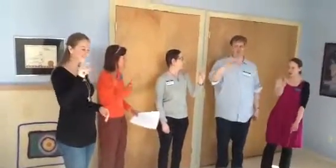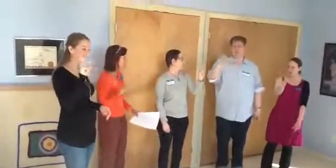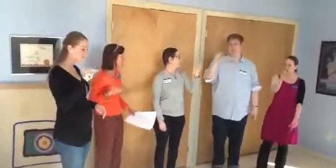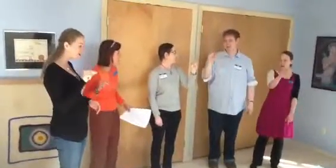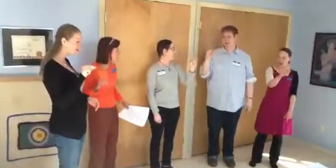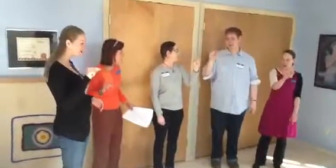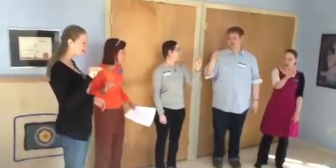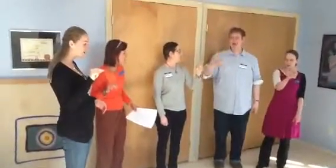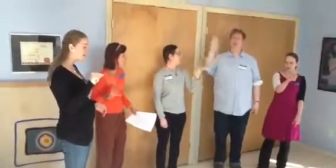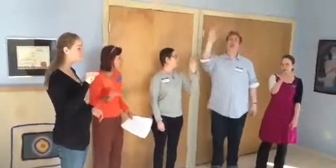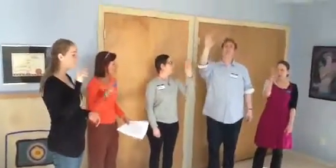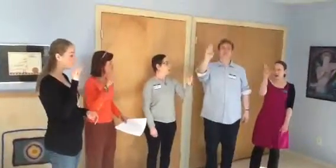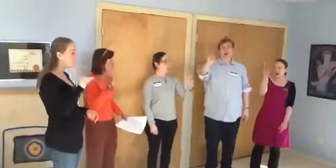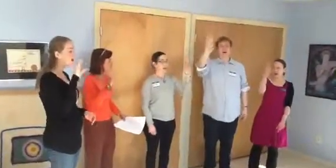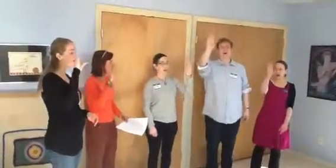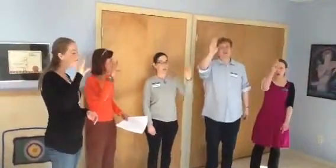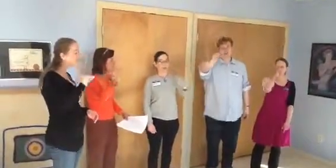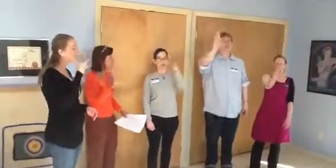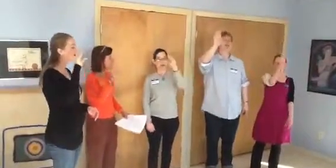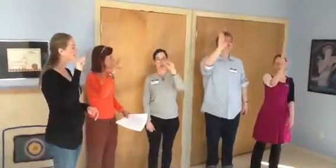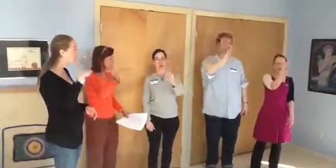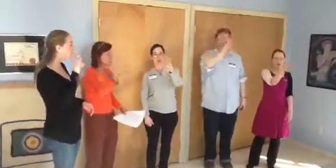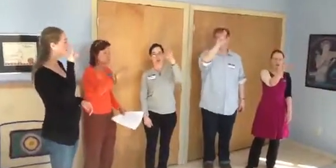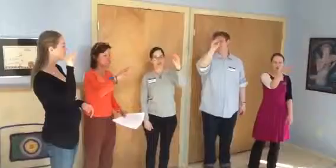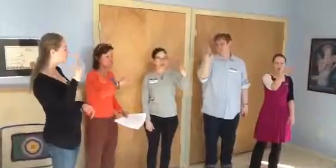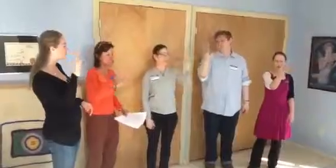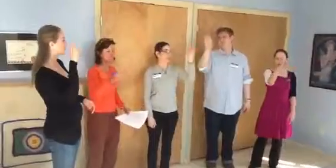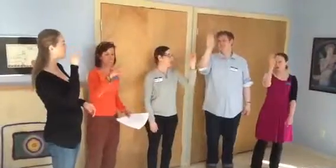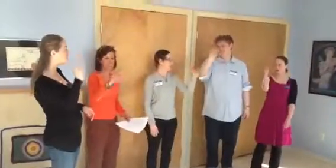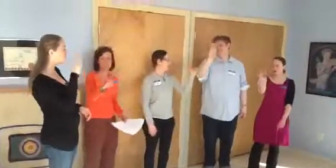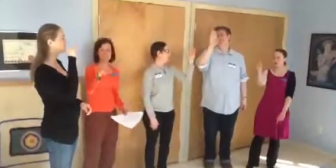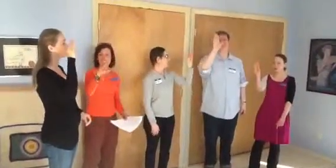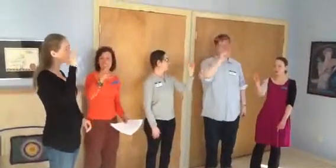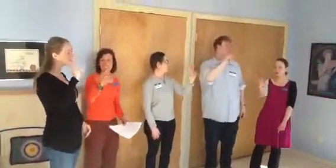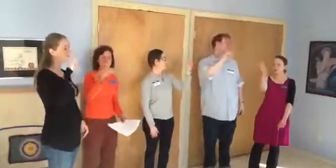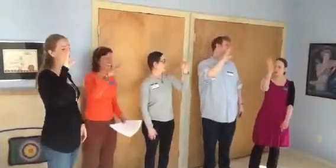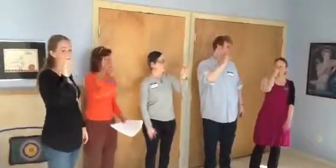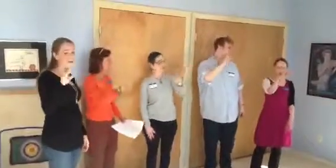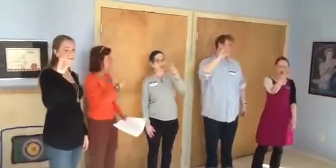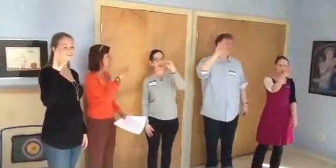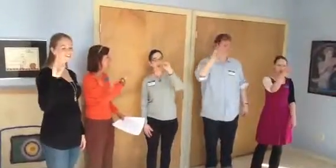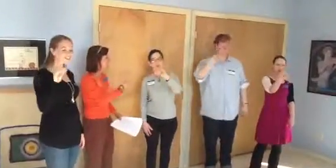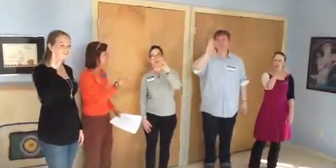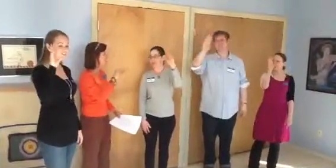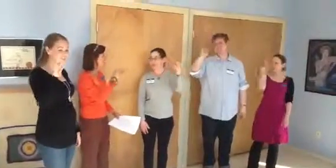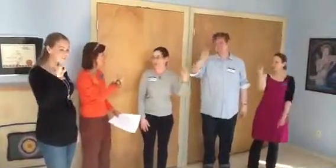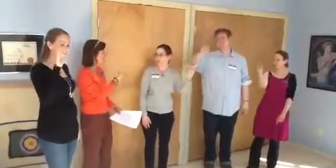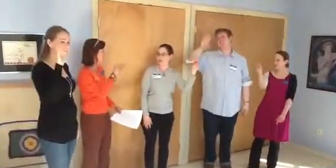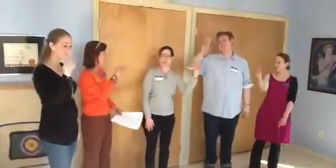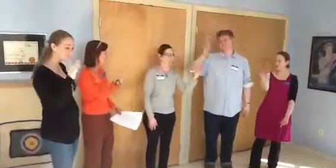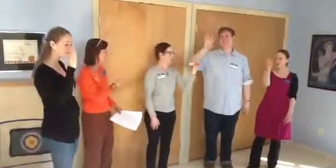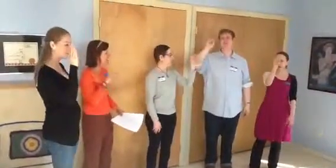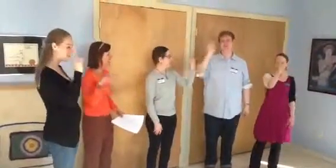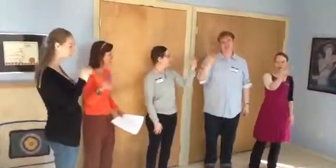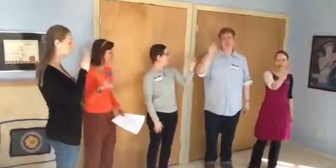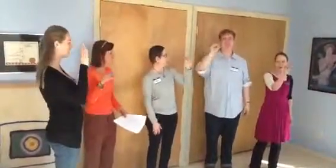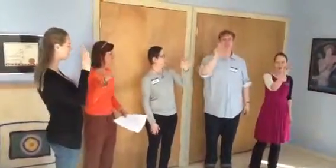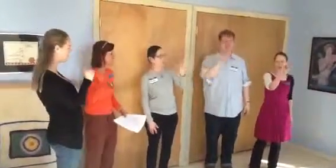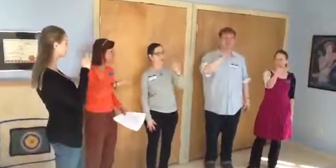baby shark, do do baby shark, do do baby shark. Mama shark, do do do do do do. Mama shark, do do do do do do. Mama shark, do do